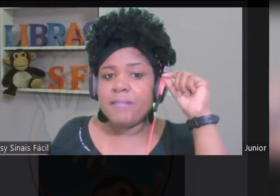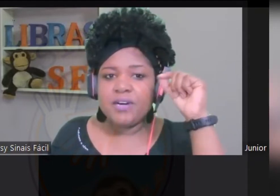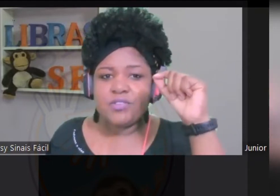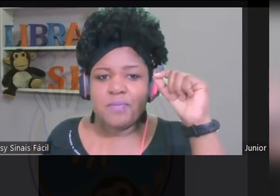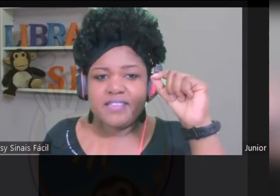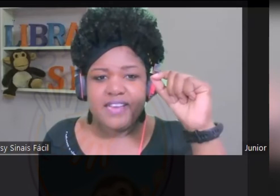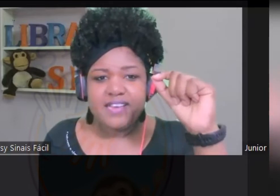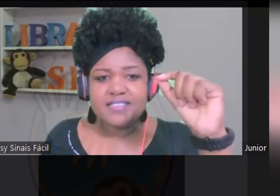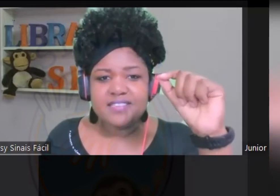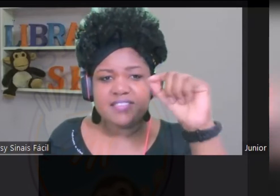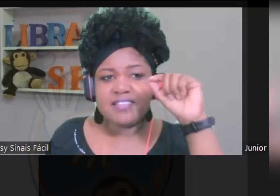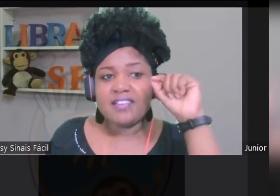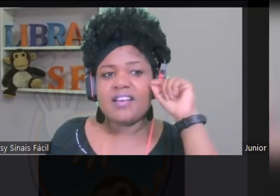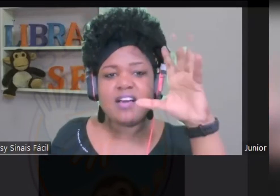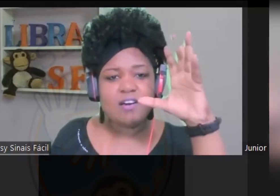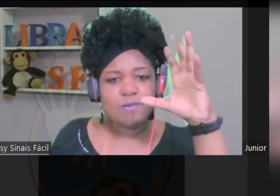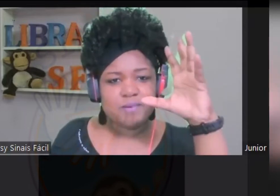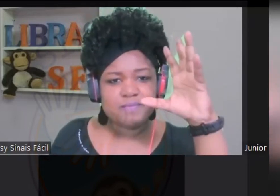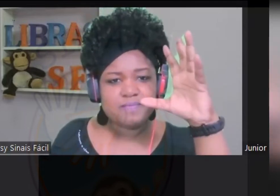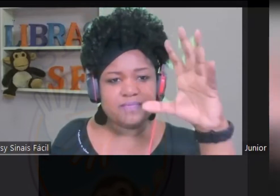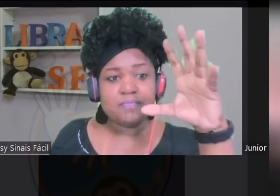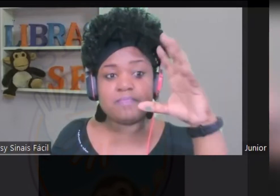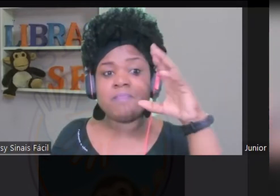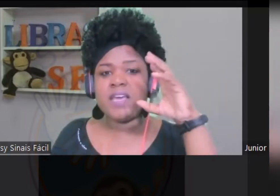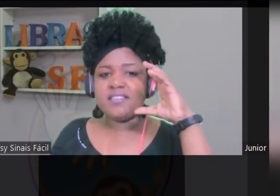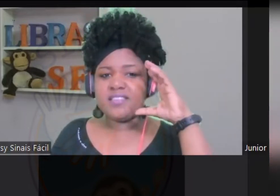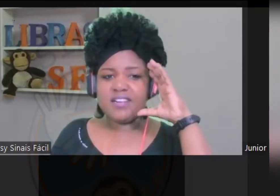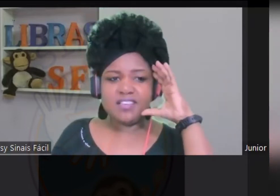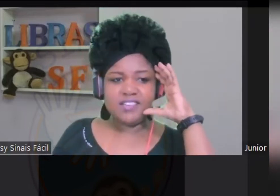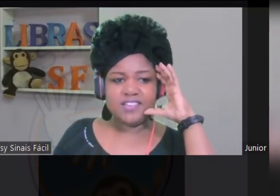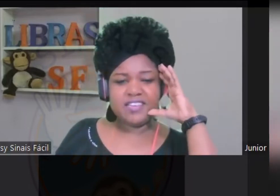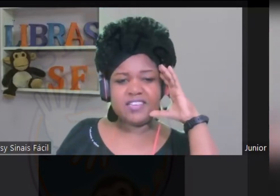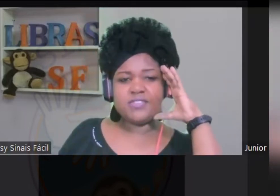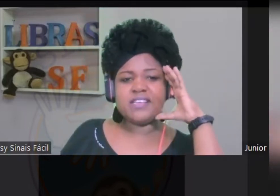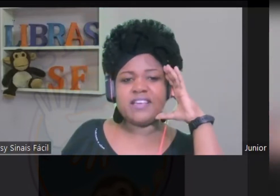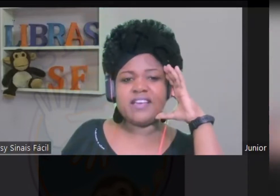mão não obedece, calma. Pensa naquilo ali que você quer